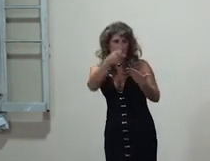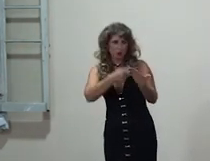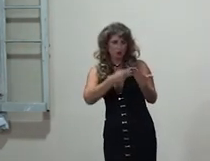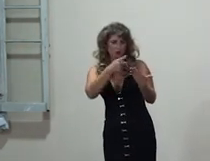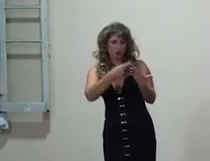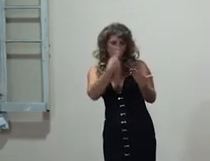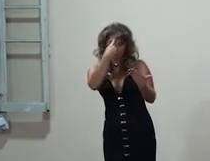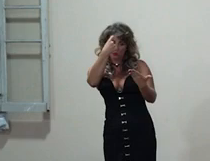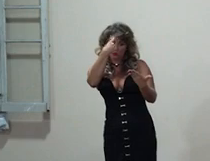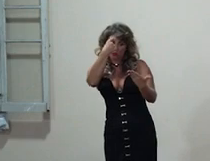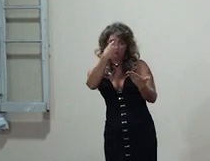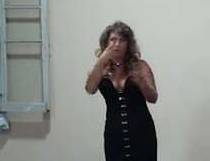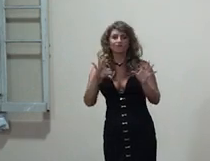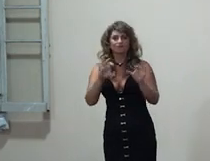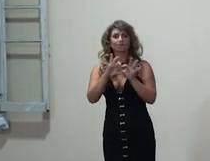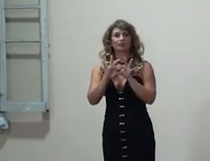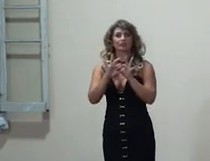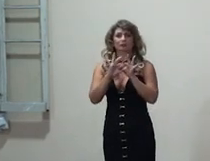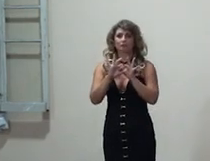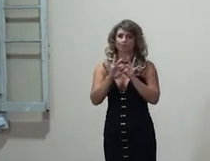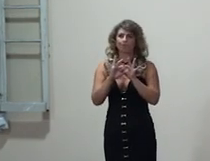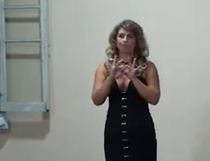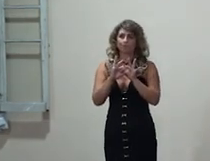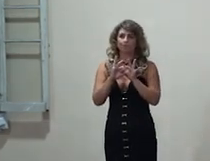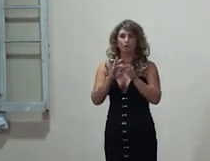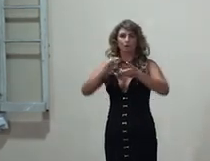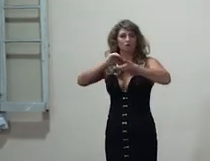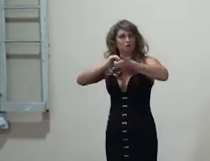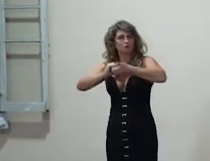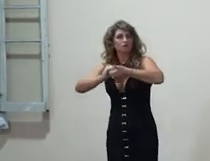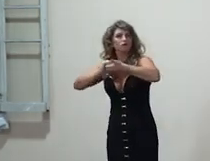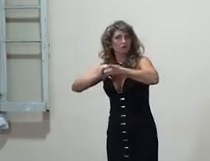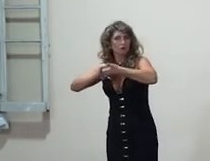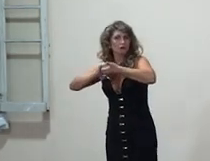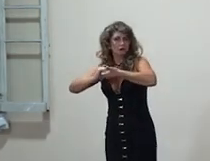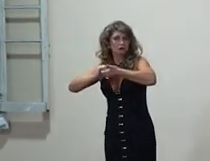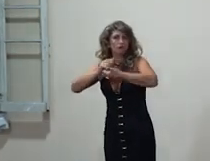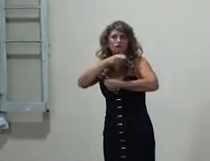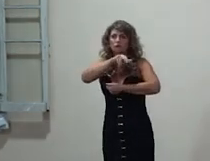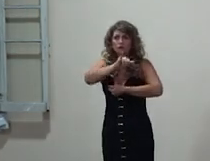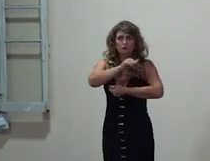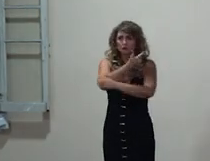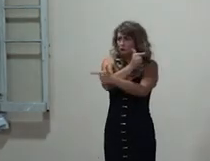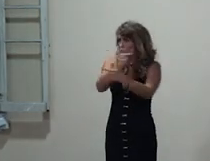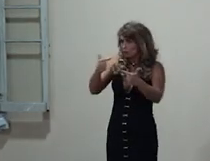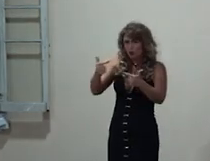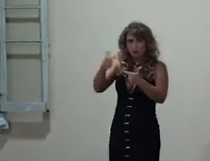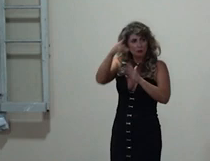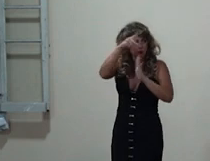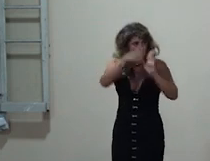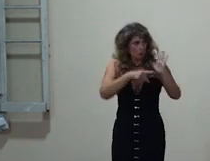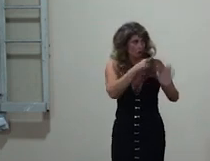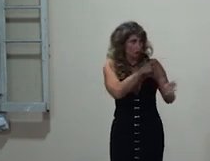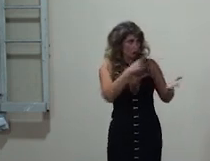uma instituição parceira. E, às vezes, se não existe,